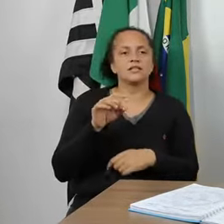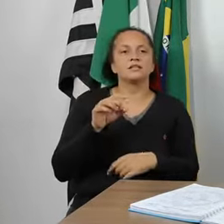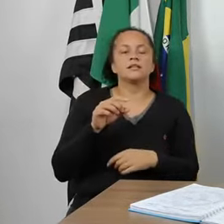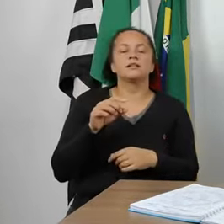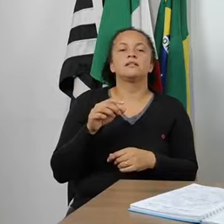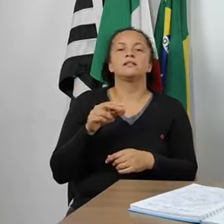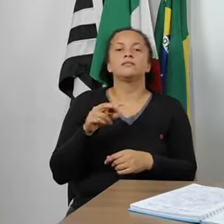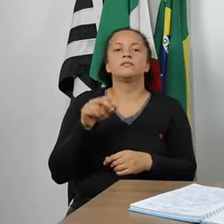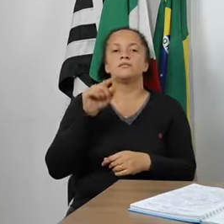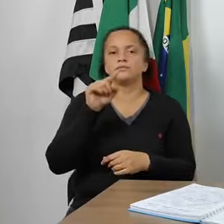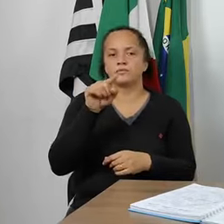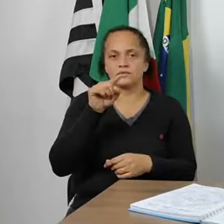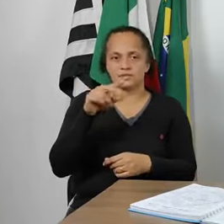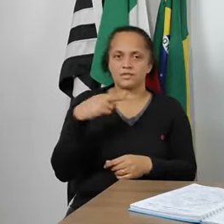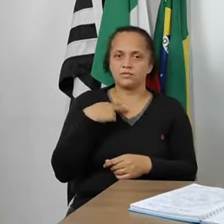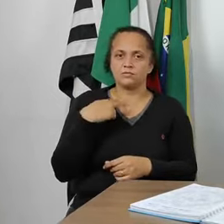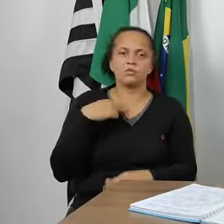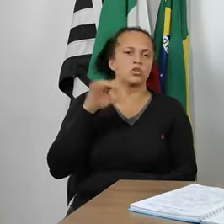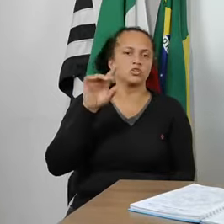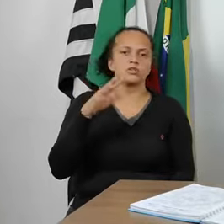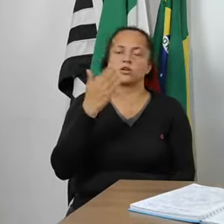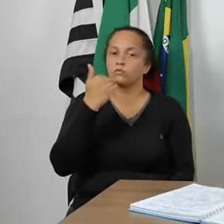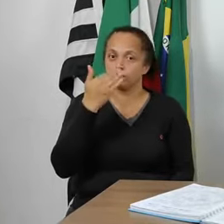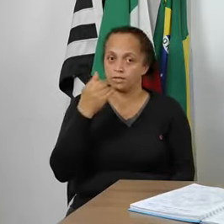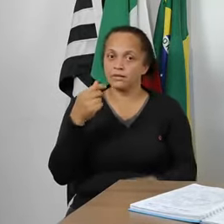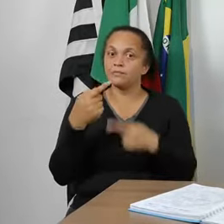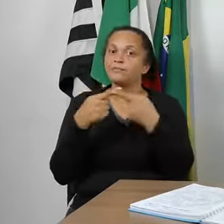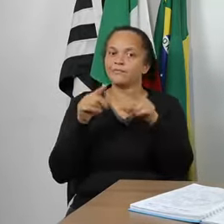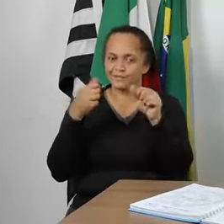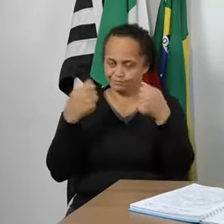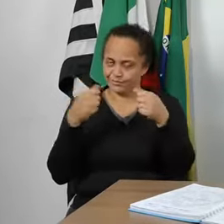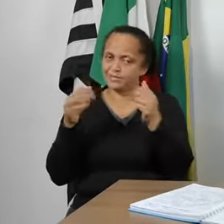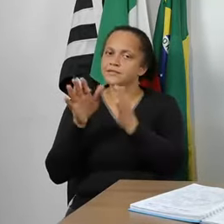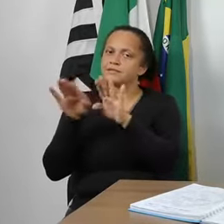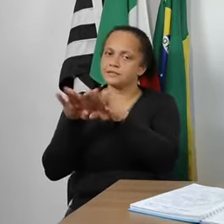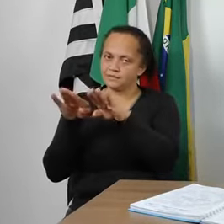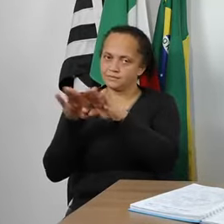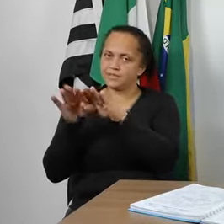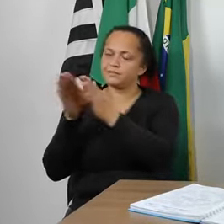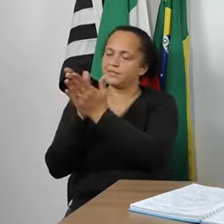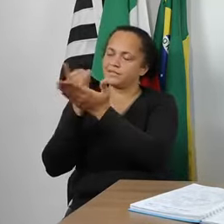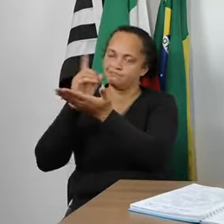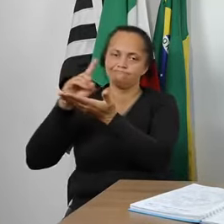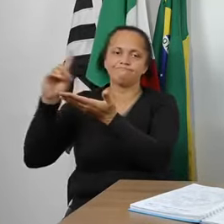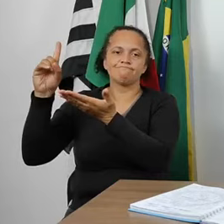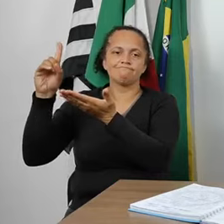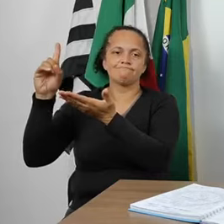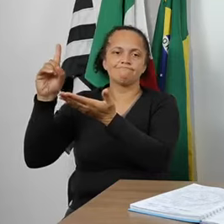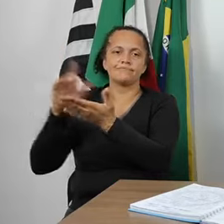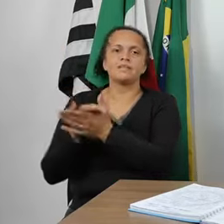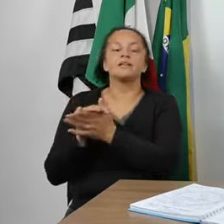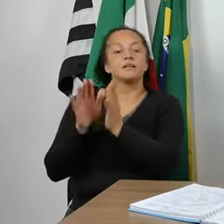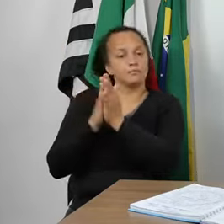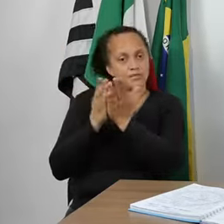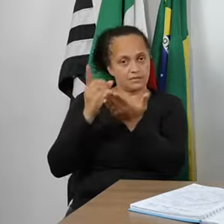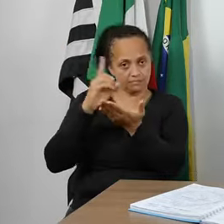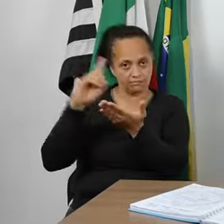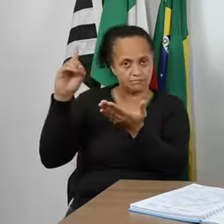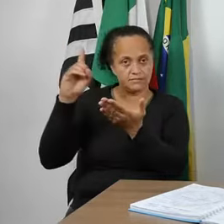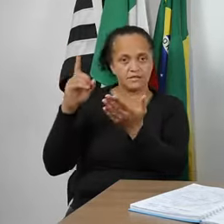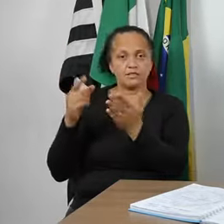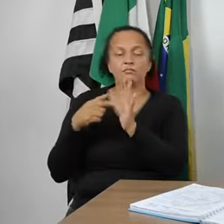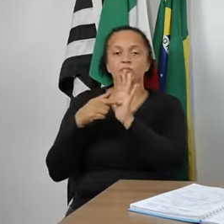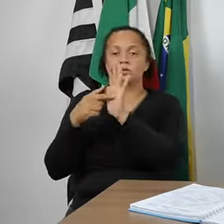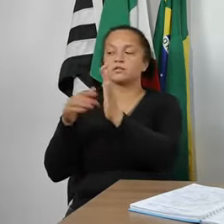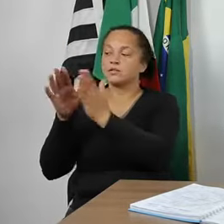a palavra que procede da boca de Deus. A palavra de Deus diz que a oração é o único meio pelo qual eu e